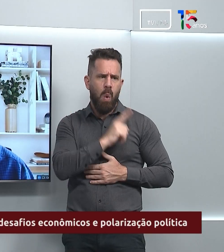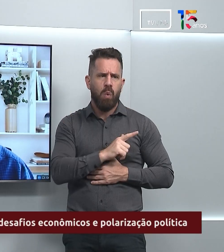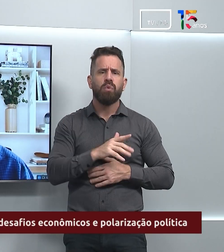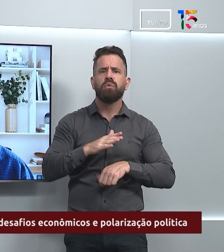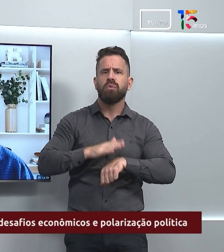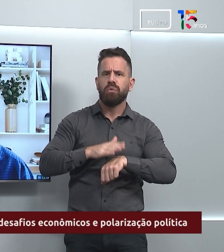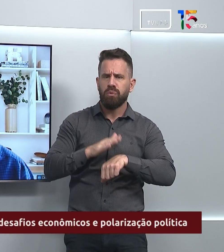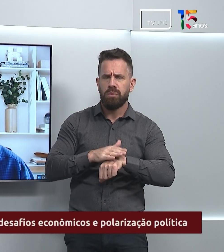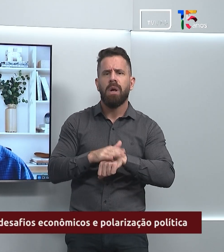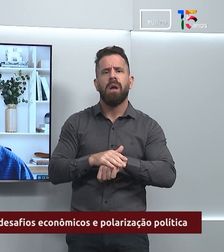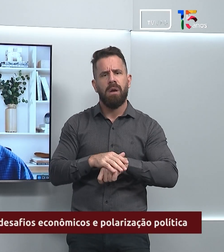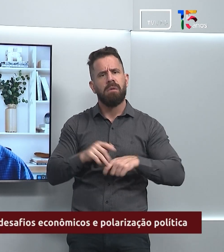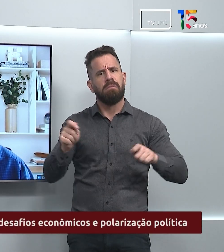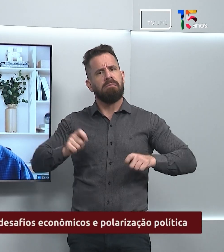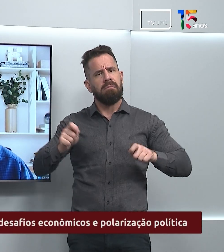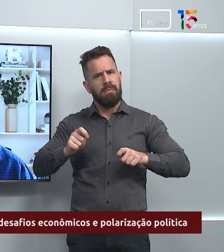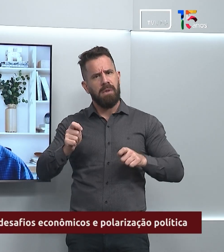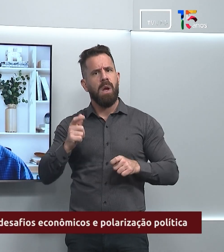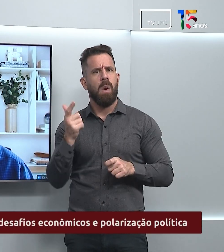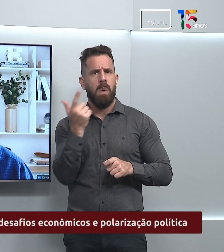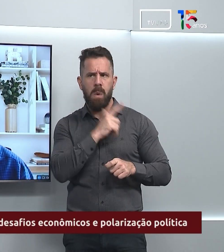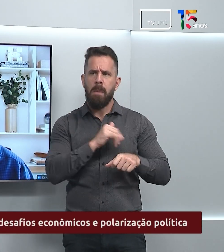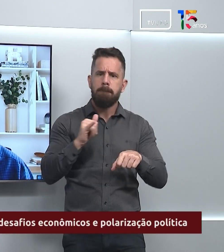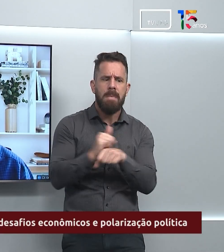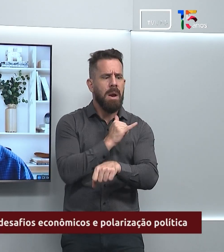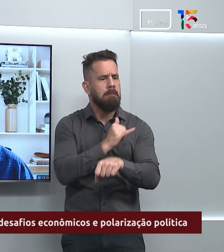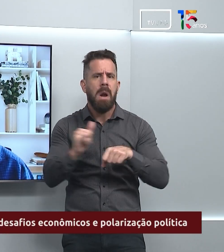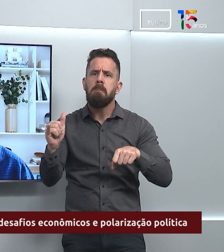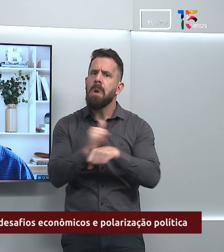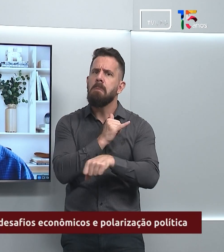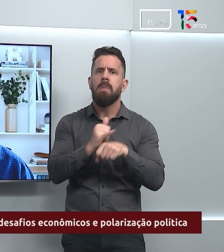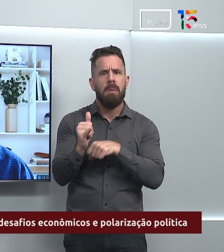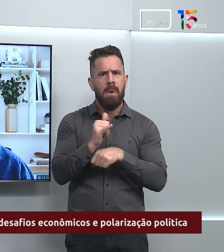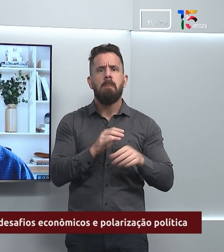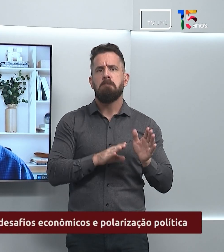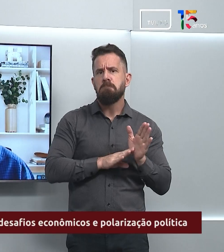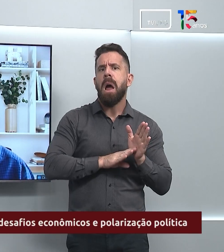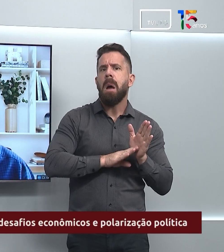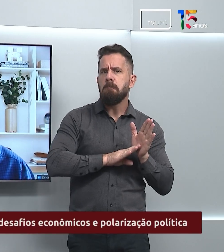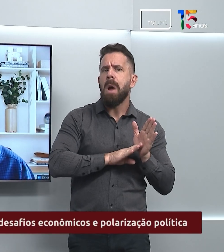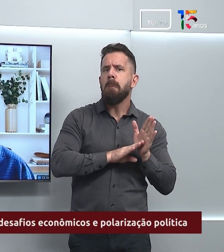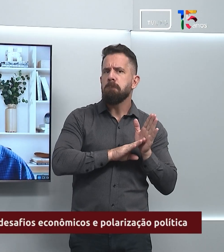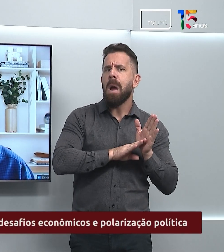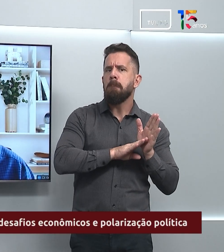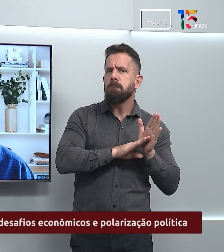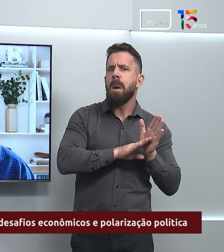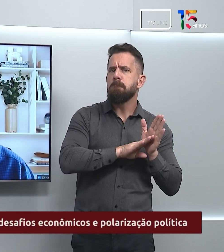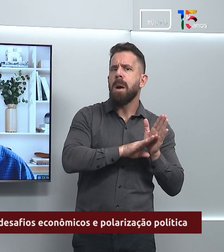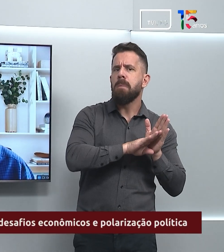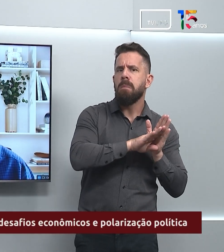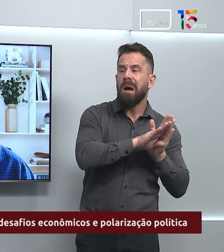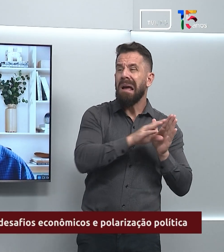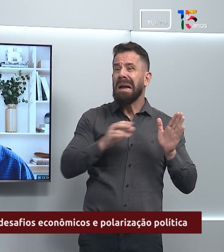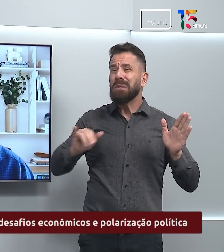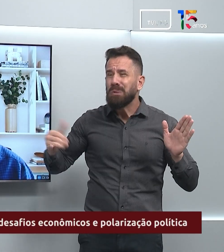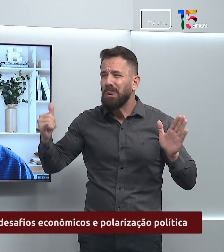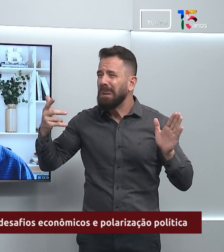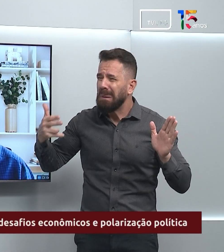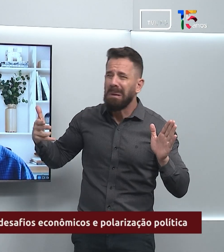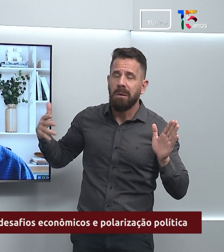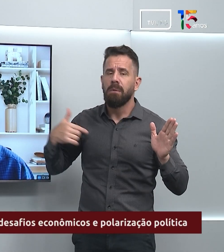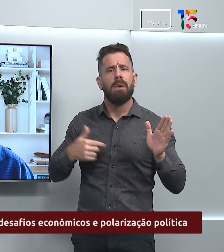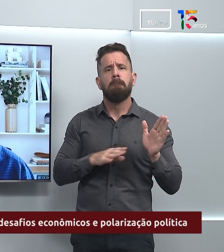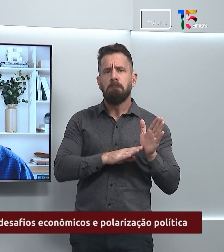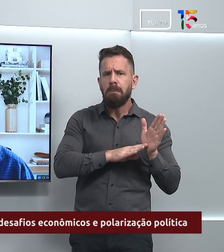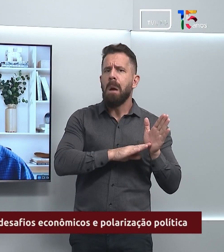capacidade de crescer apesar dessa taxa de juros, né, e das políticas, e o que mostra também um pouco a efetividade